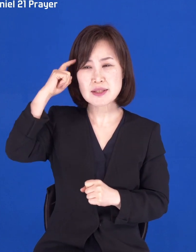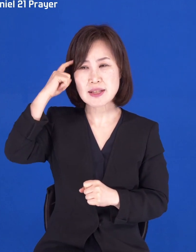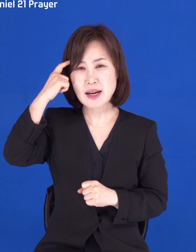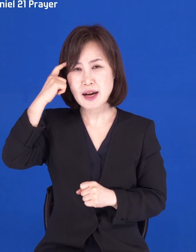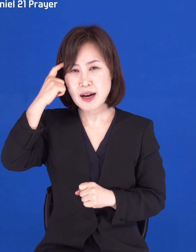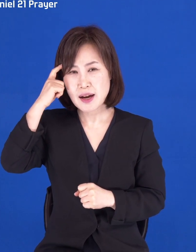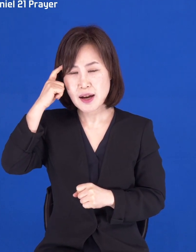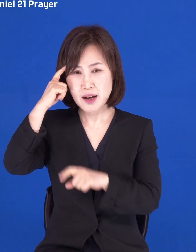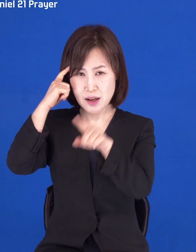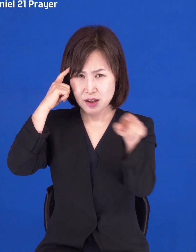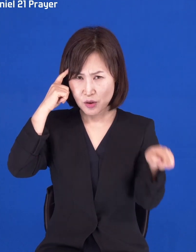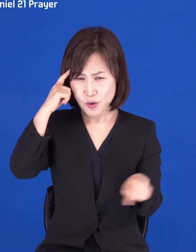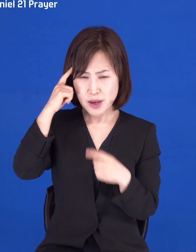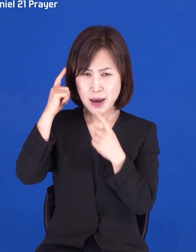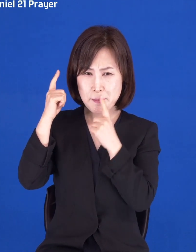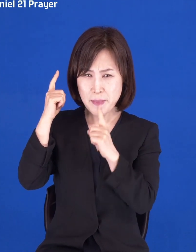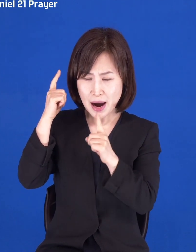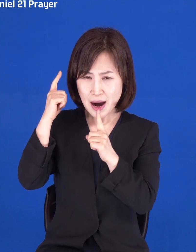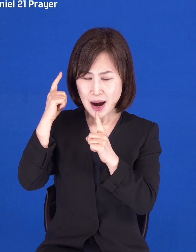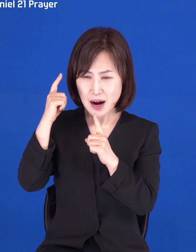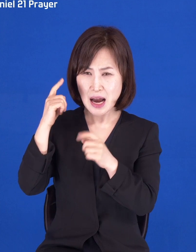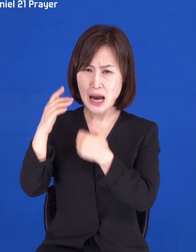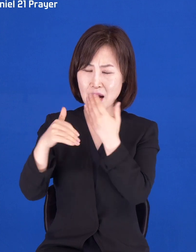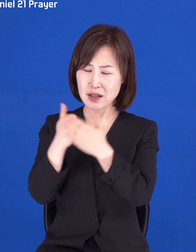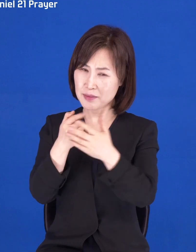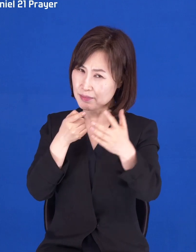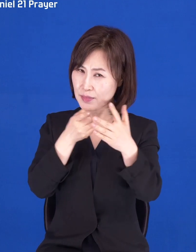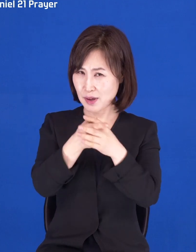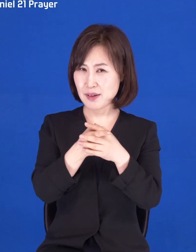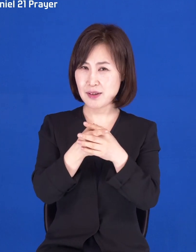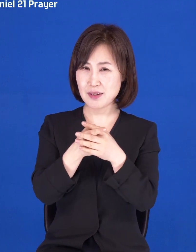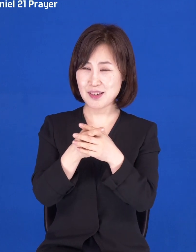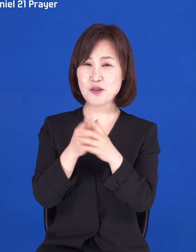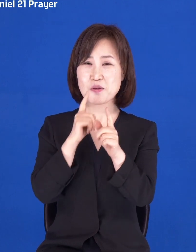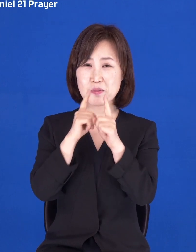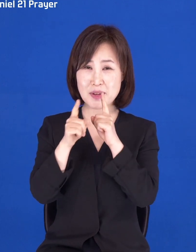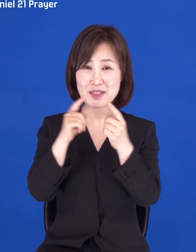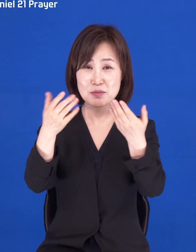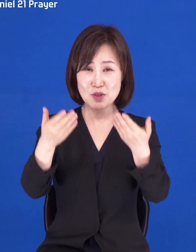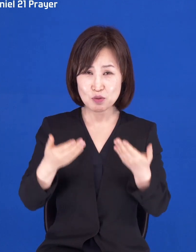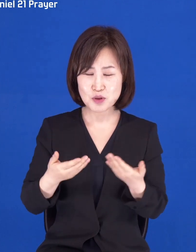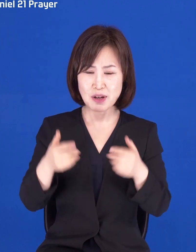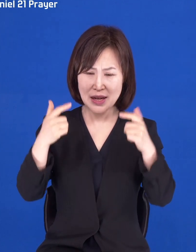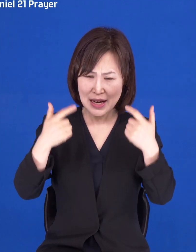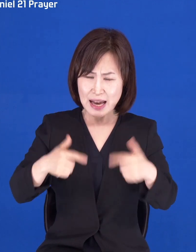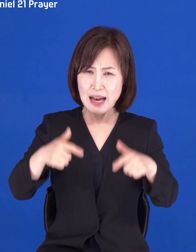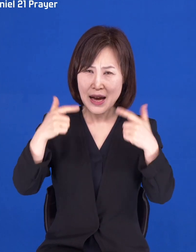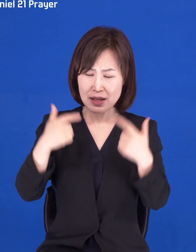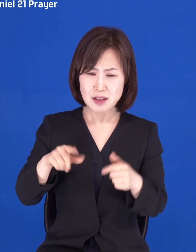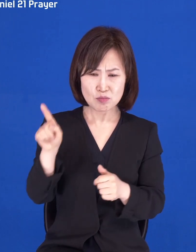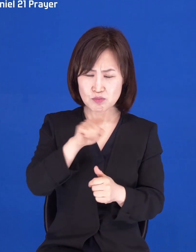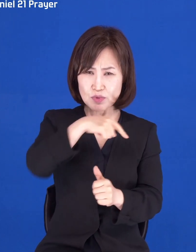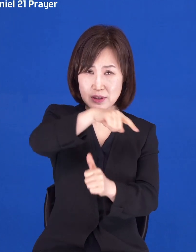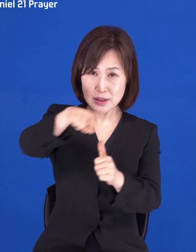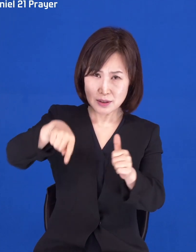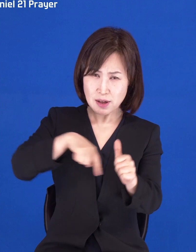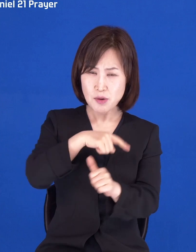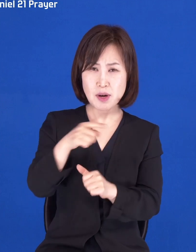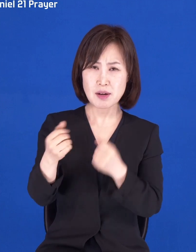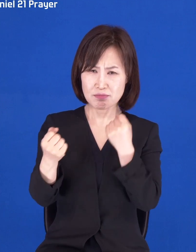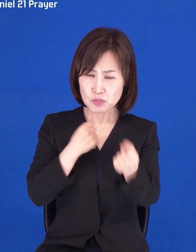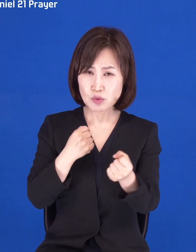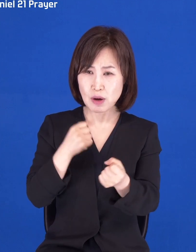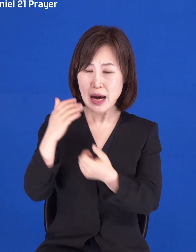너희들 입술의 말까지도 하나님은 다 아시는 분이시라고 하시면서 언제 어떤 상황이든지 하나님